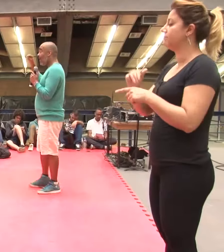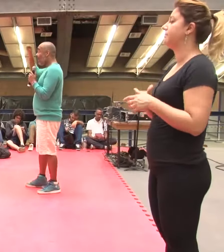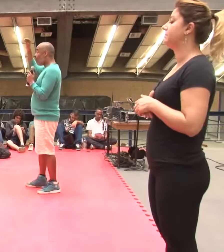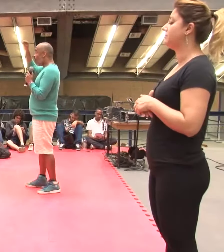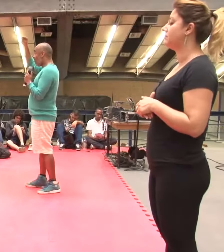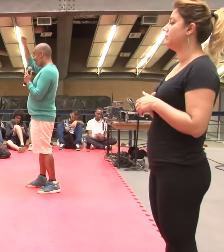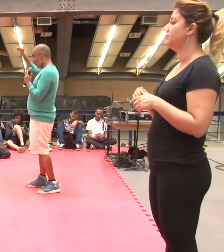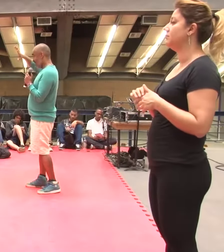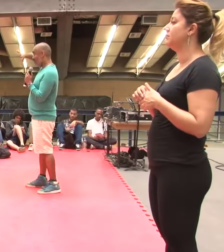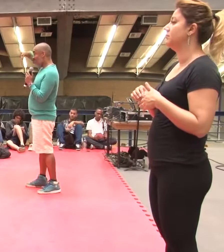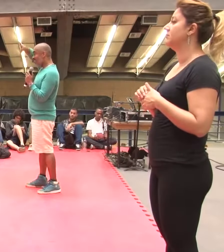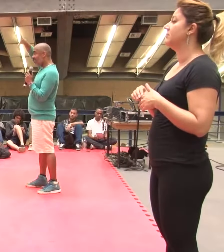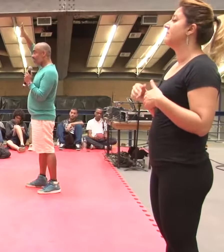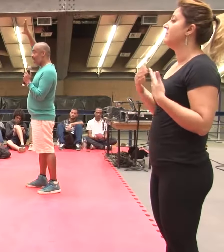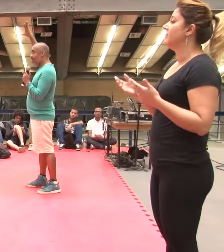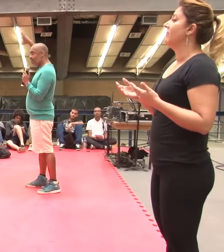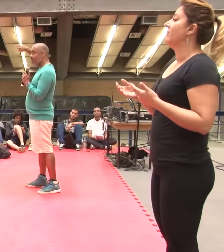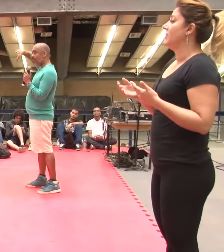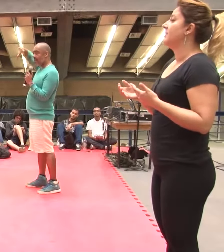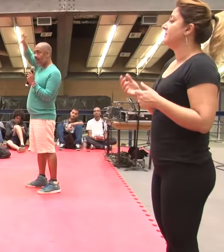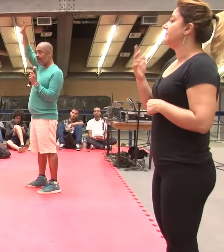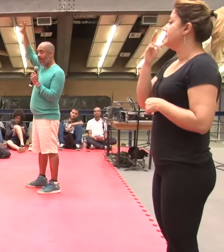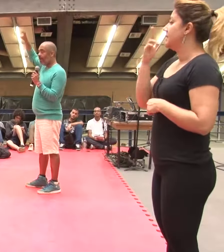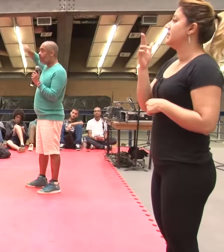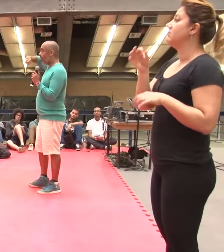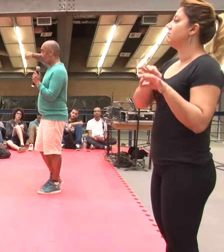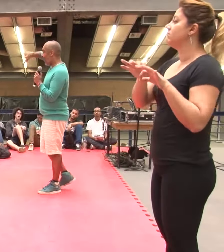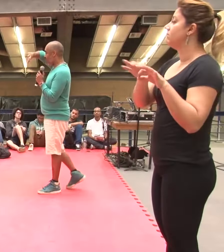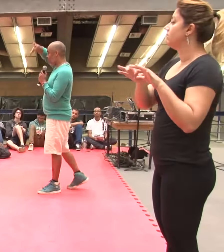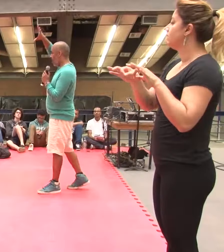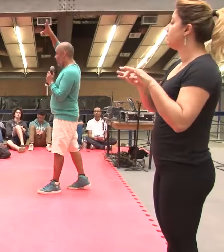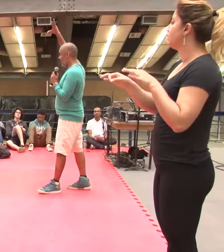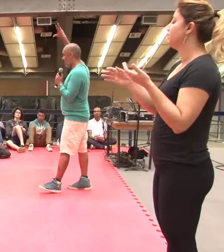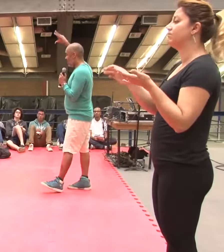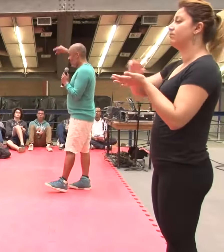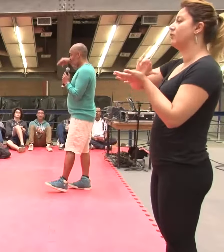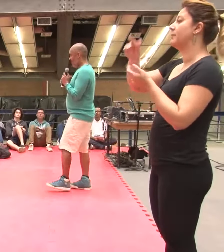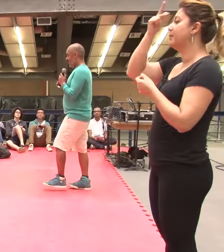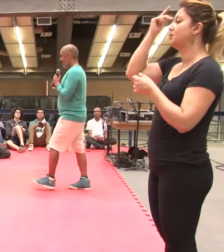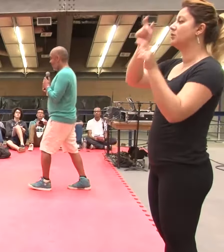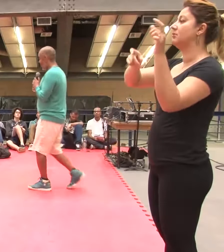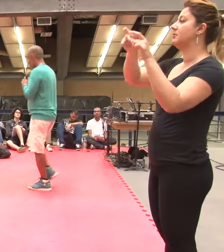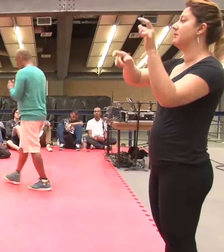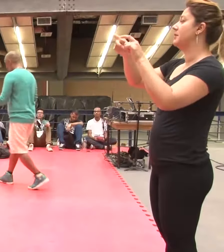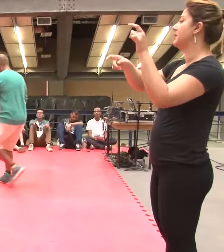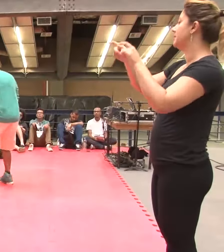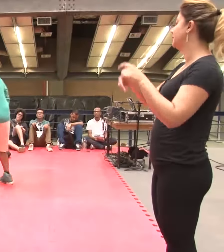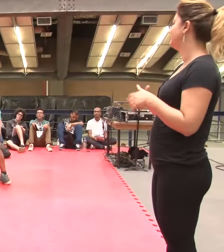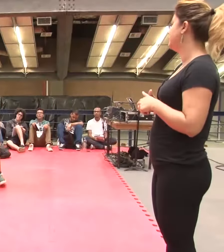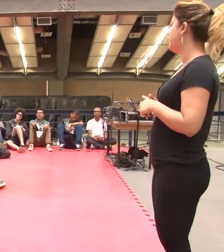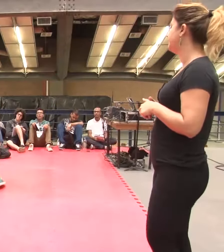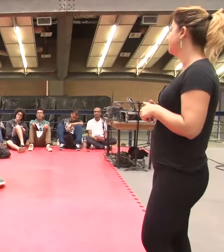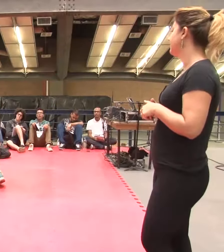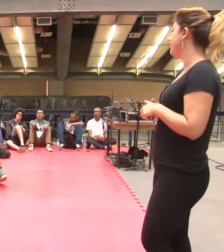Então é uma grande trama, vamos imaginar, né? Um bordado enorme. Vou pegar essa camisa de novo,